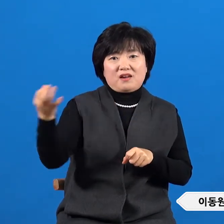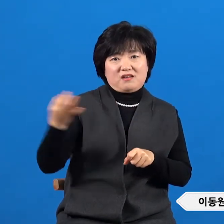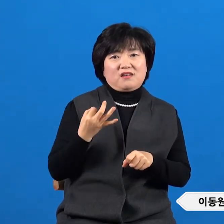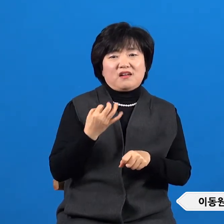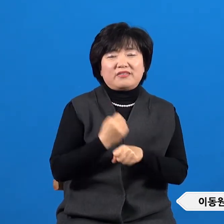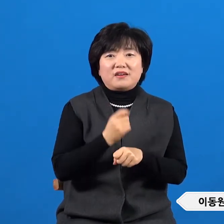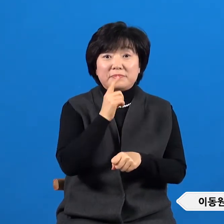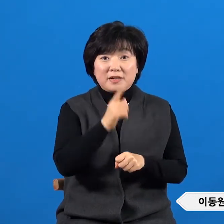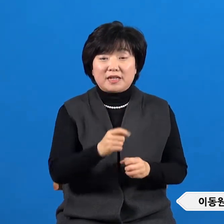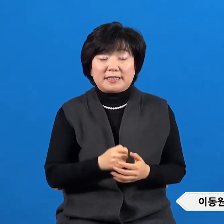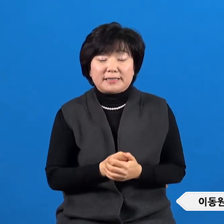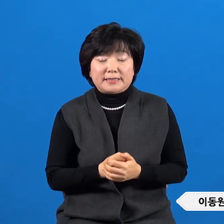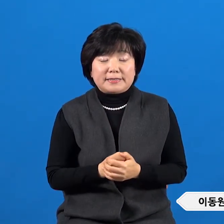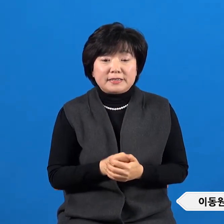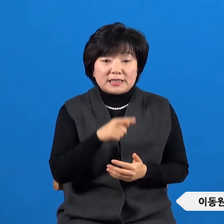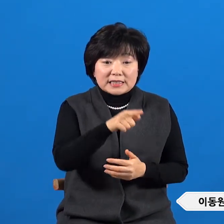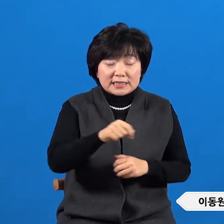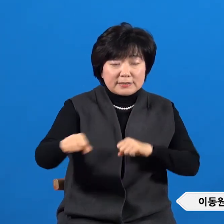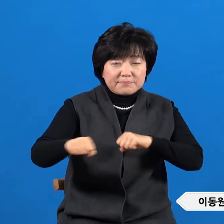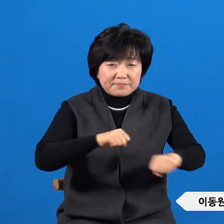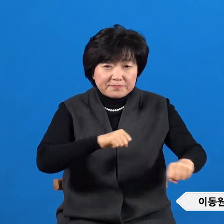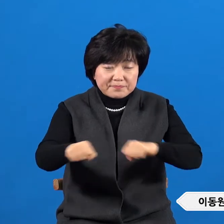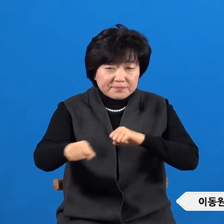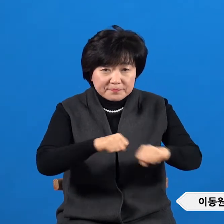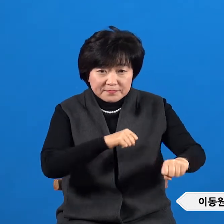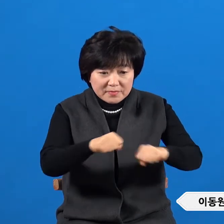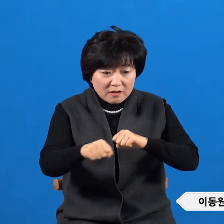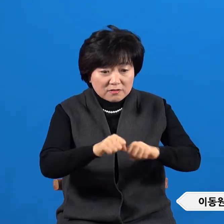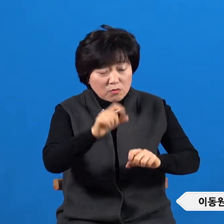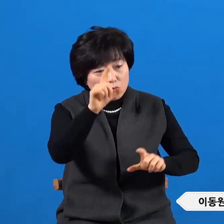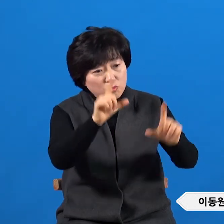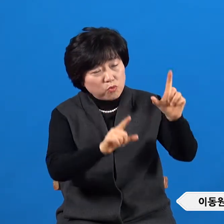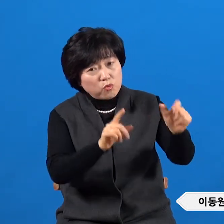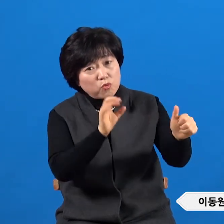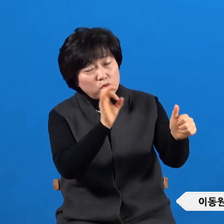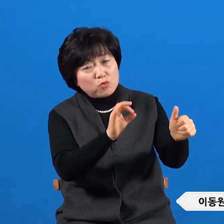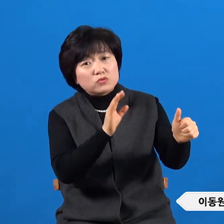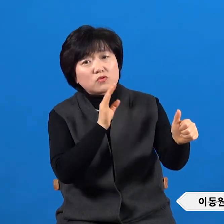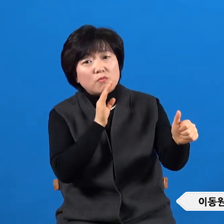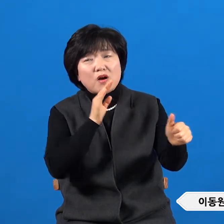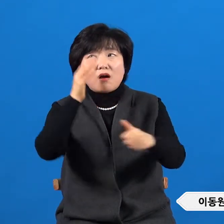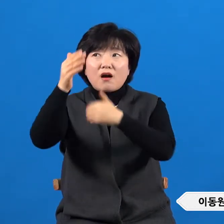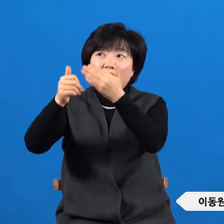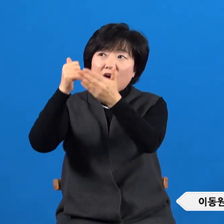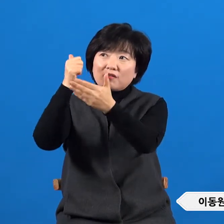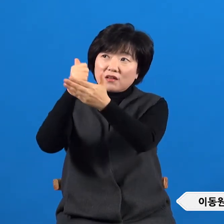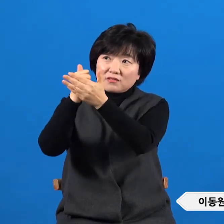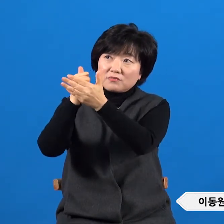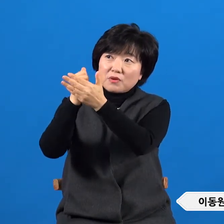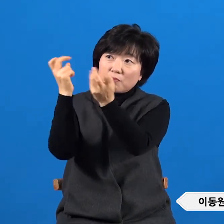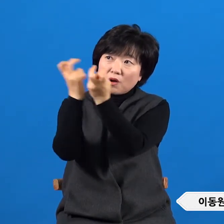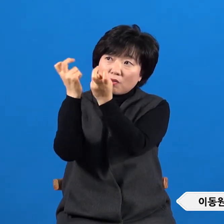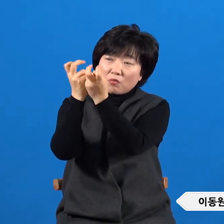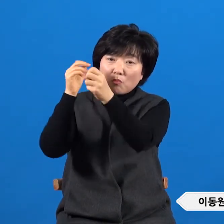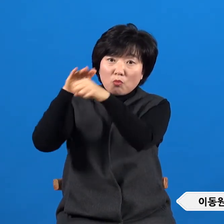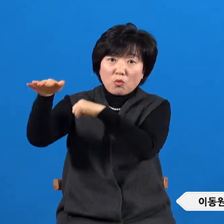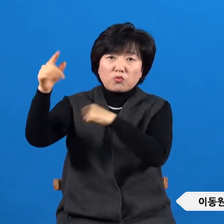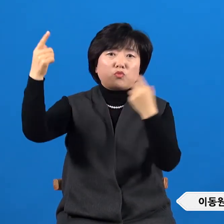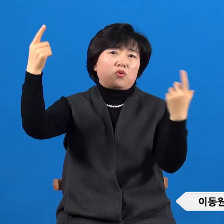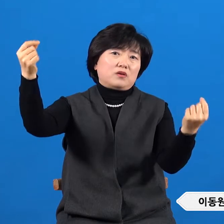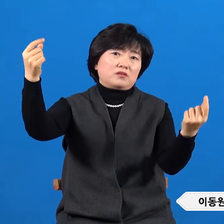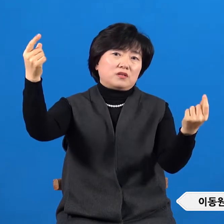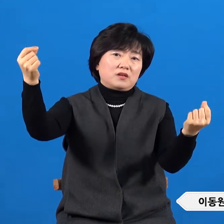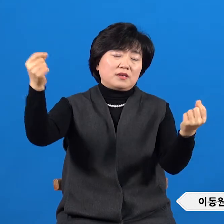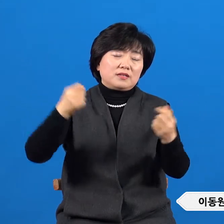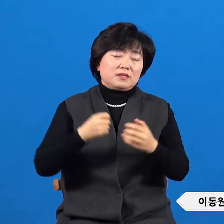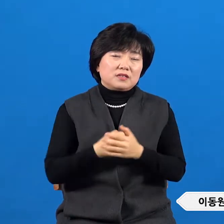남기기도 했습니다. 나는 간디가 모방했던 그의 운동의 방식이 바로 성경에 나타난